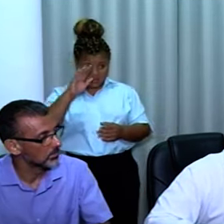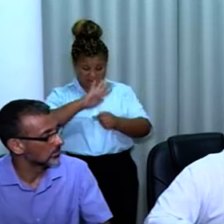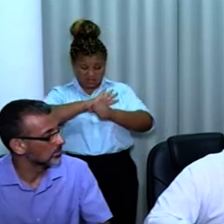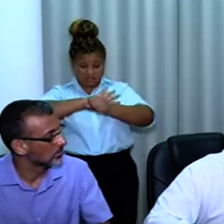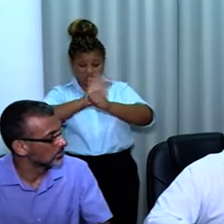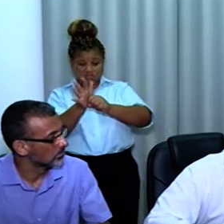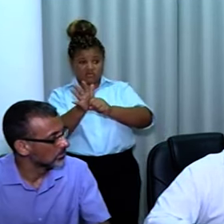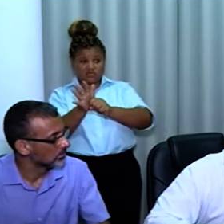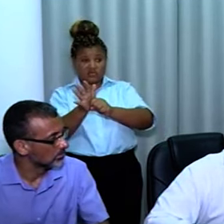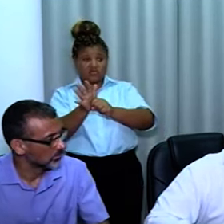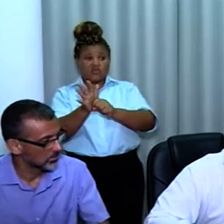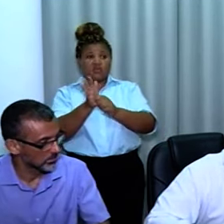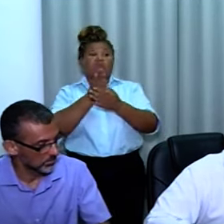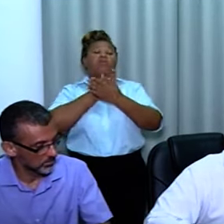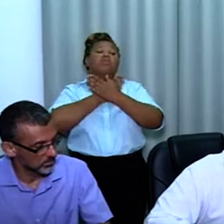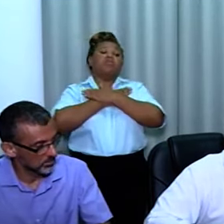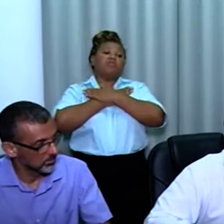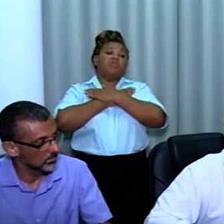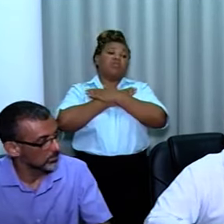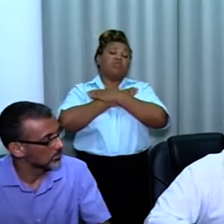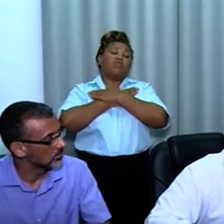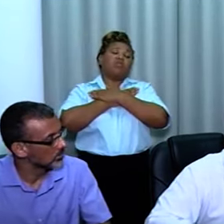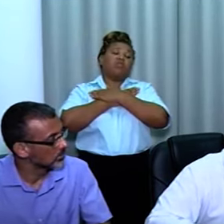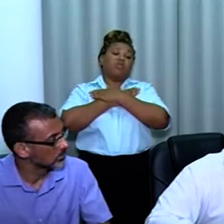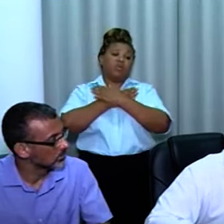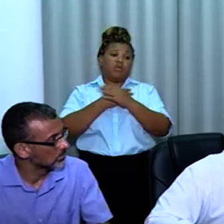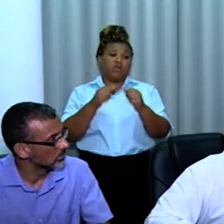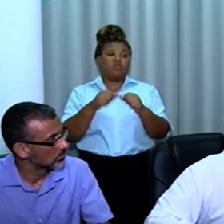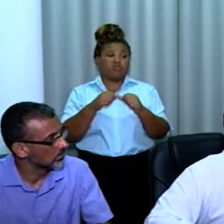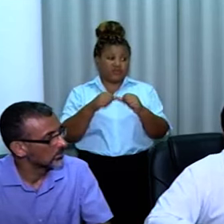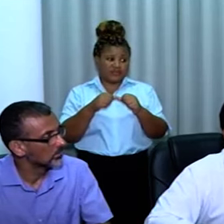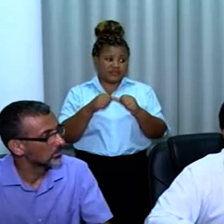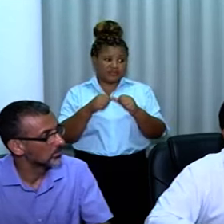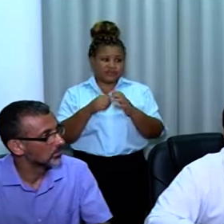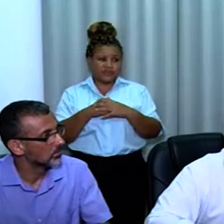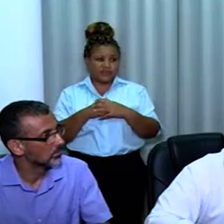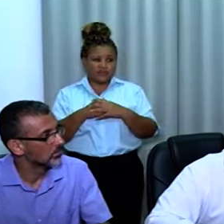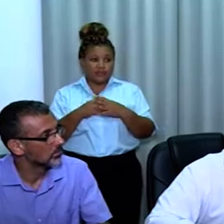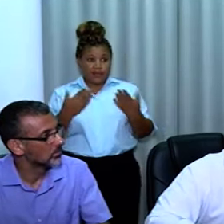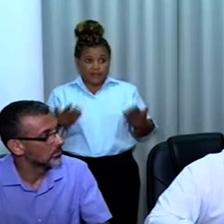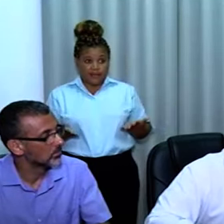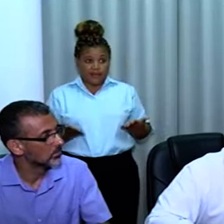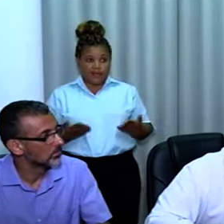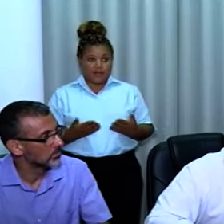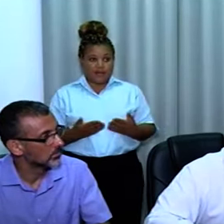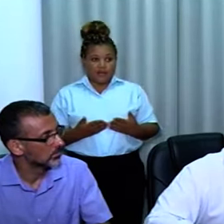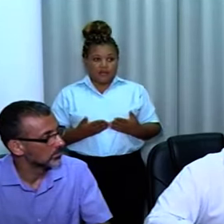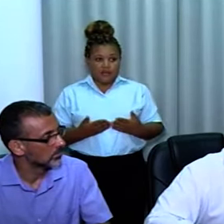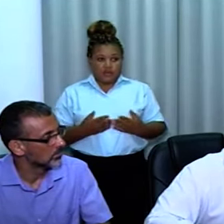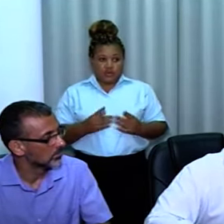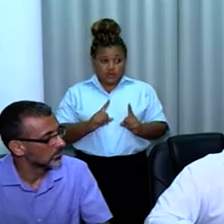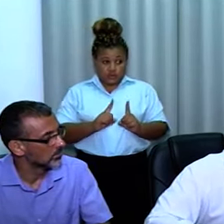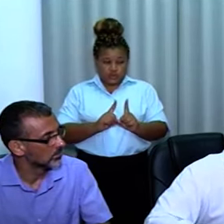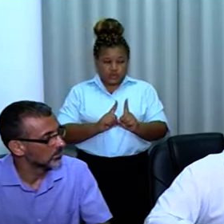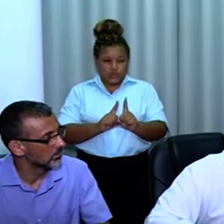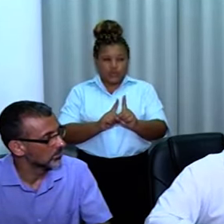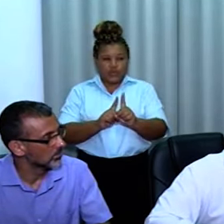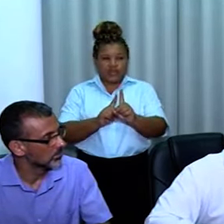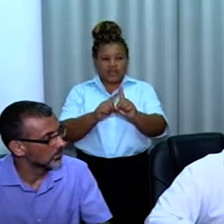dix monde est mort avec une maladie infectieuse il est procédé on appelle ça safe burial et tout ça il pas